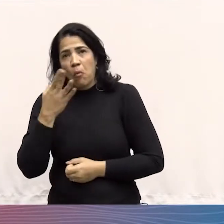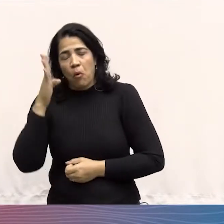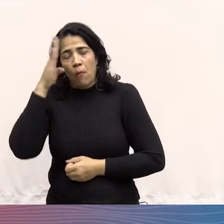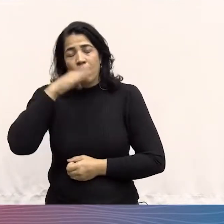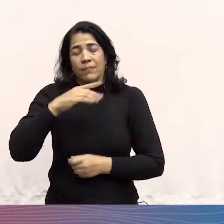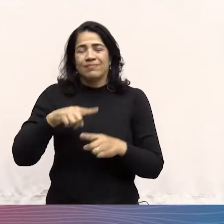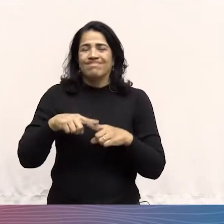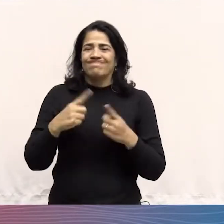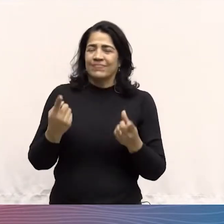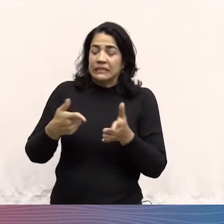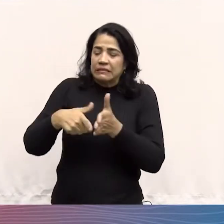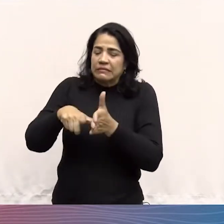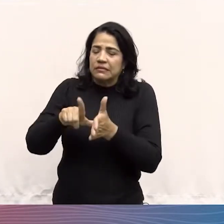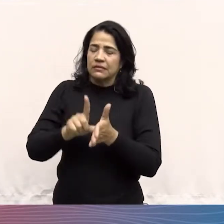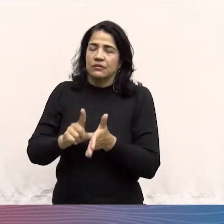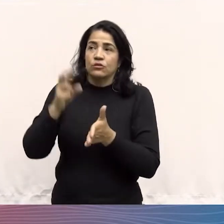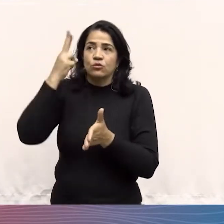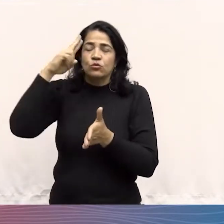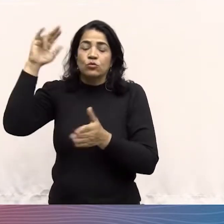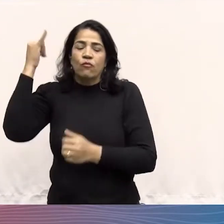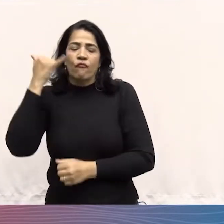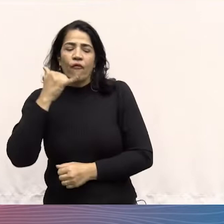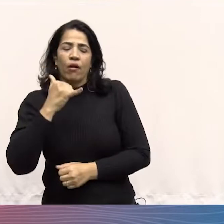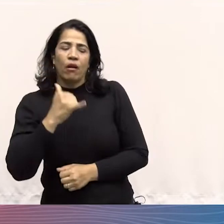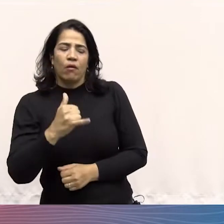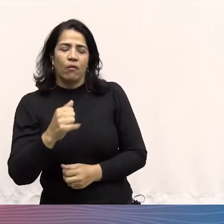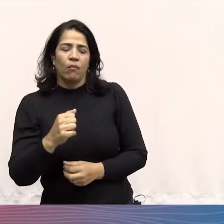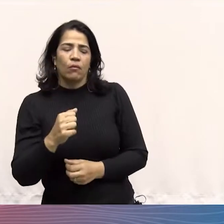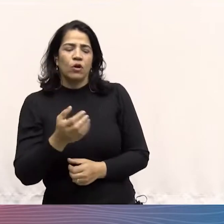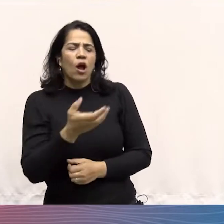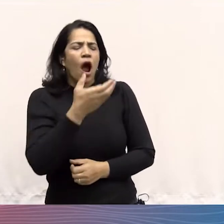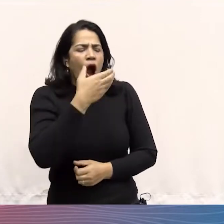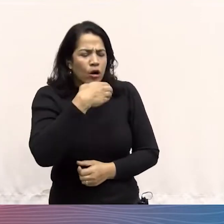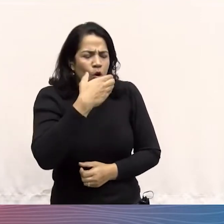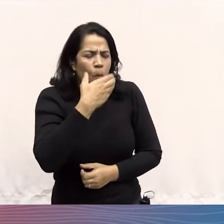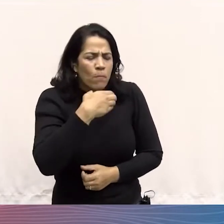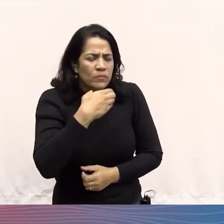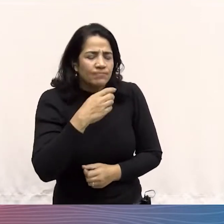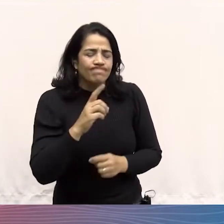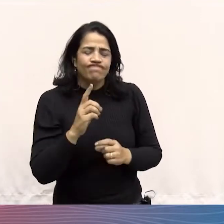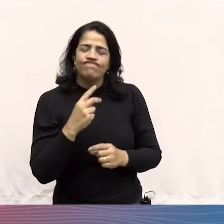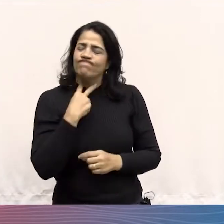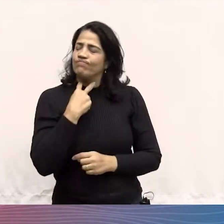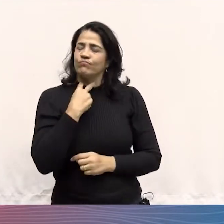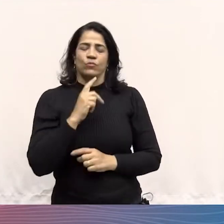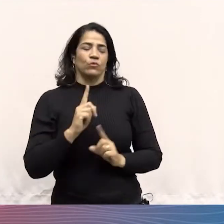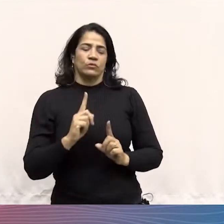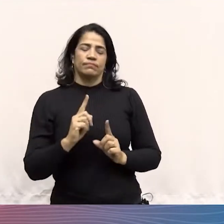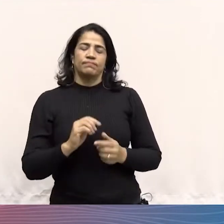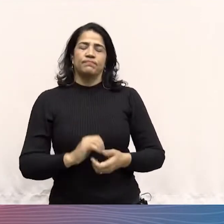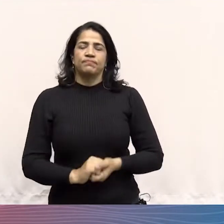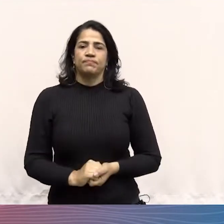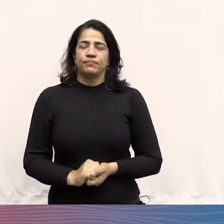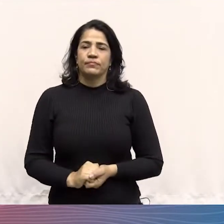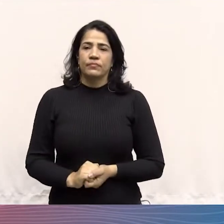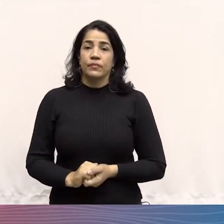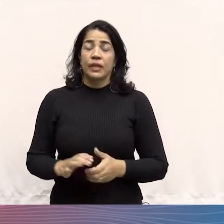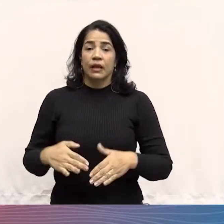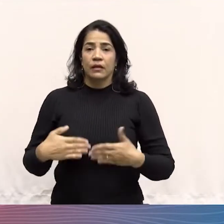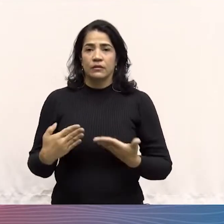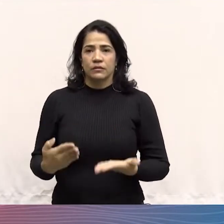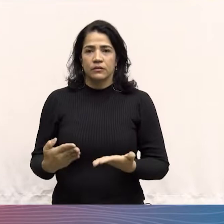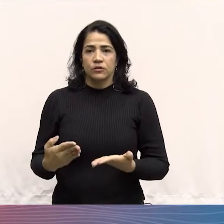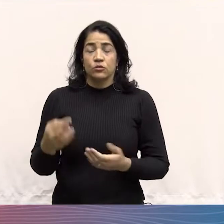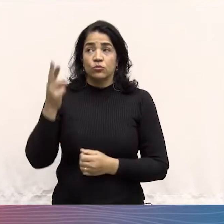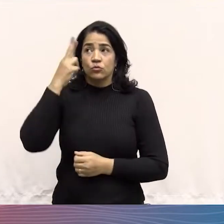dito para eles não comer, claramente. E quando o Senhor fala uma palavra, é para